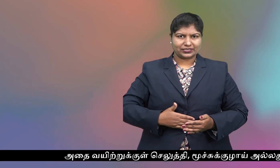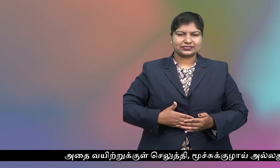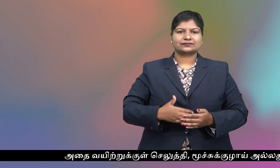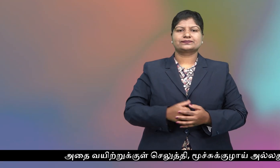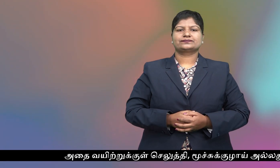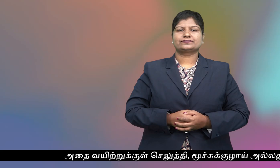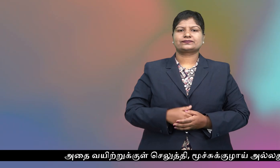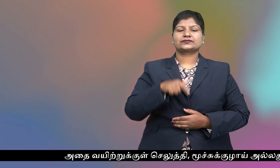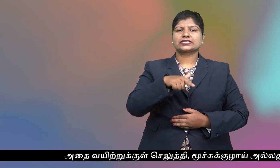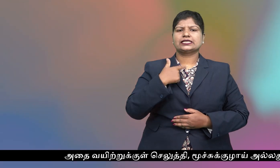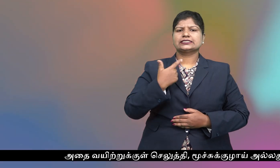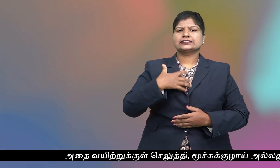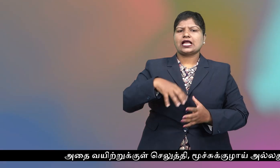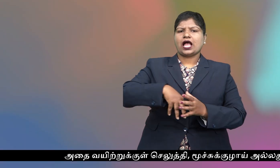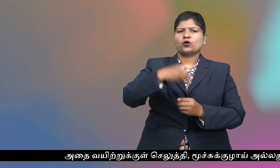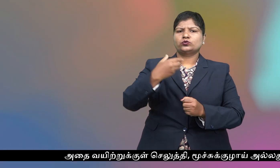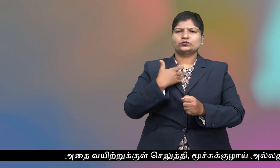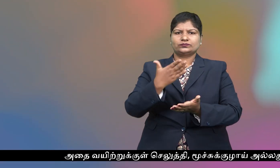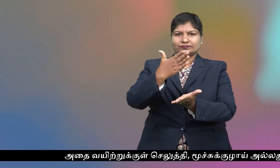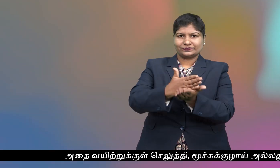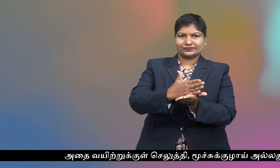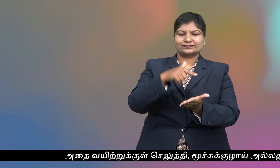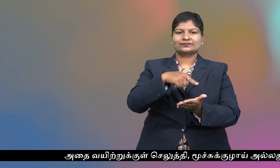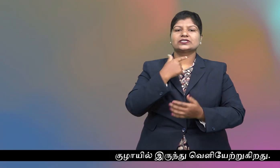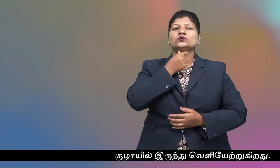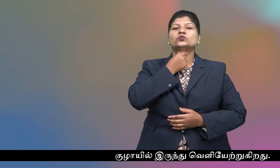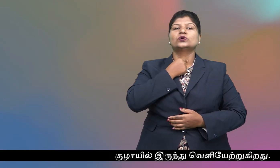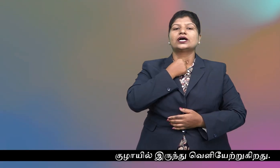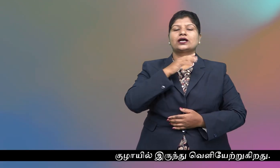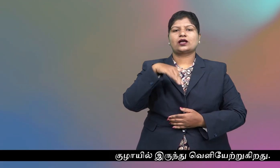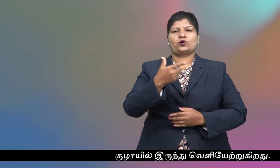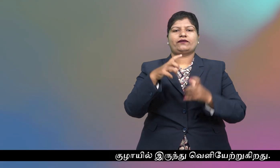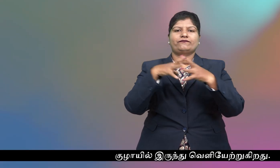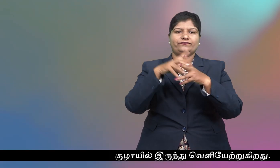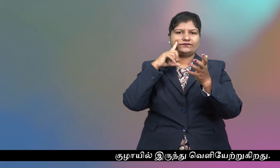அதை வயிற்றுக்குள் செலுத்தி மூச்சுக்குழாய் அல்லது காற்று குழாயில் இருந்து வெளியேற்றுகிறது.